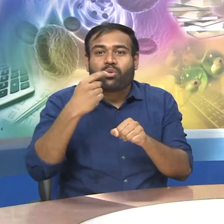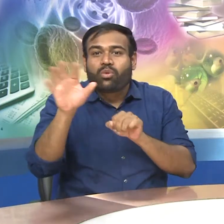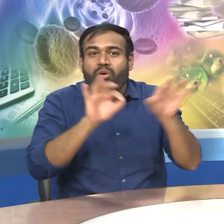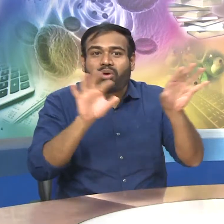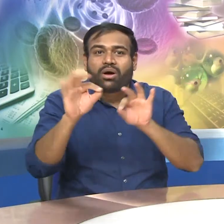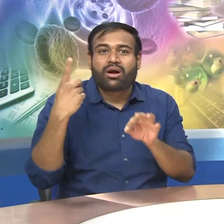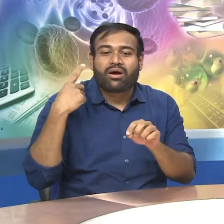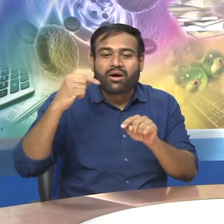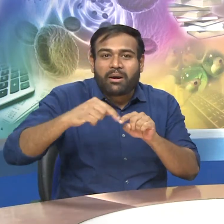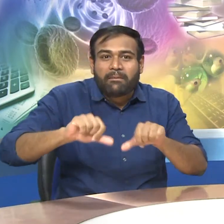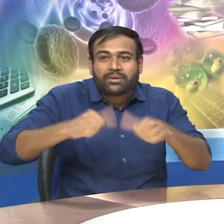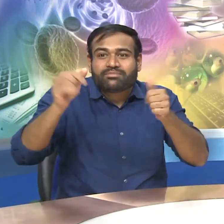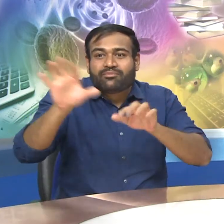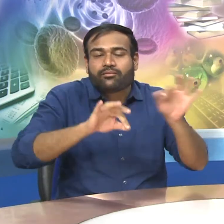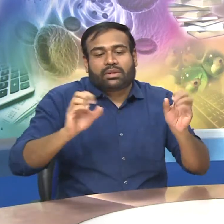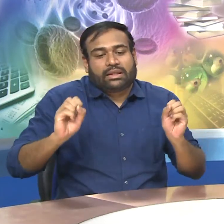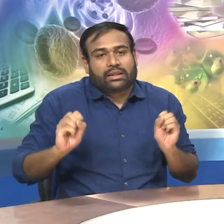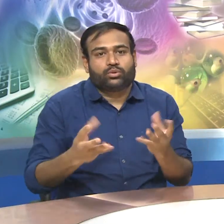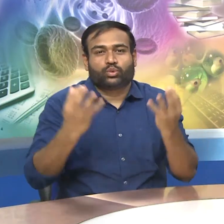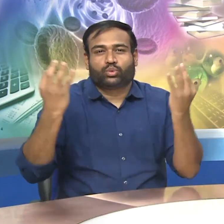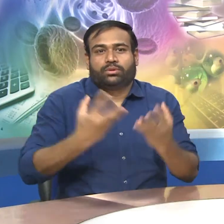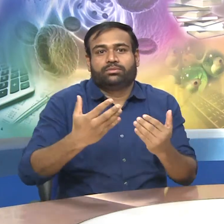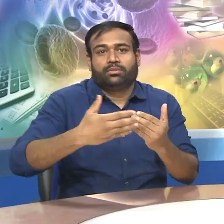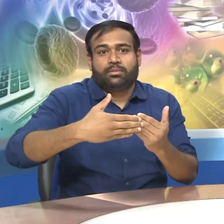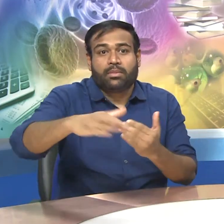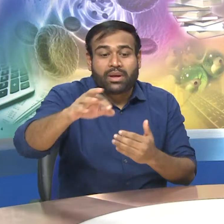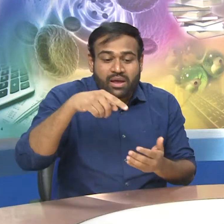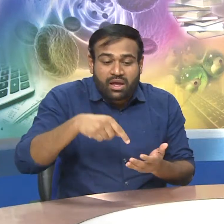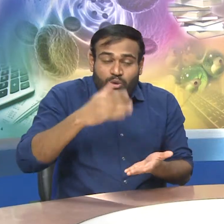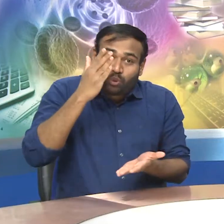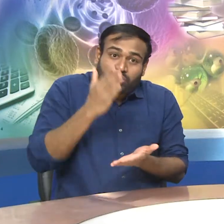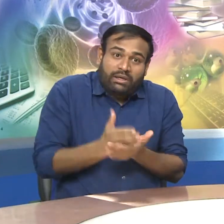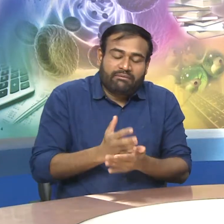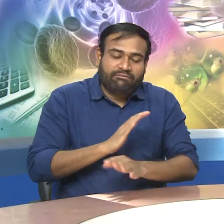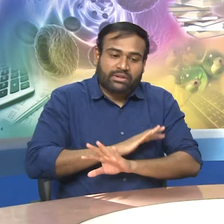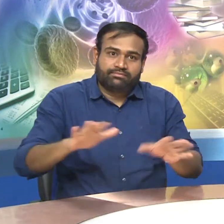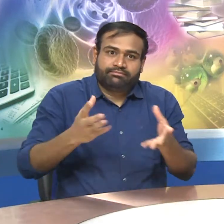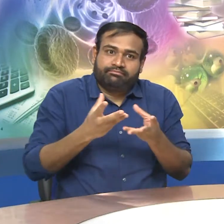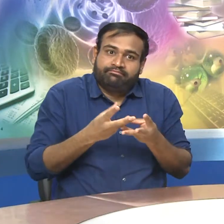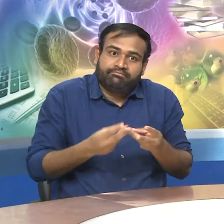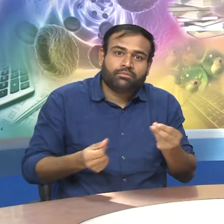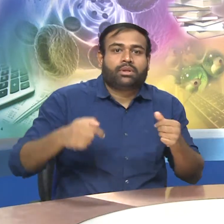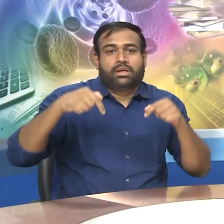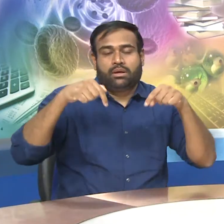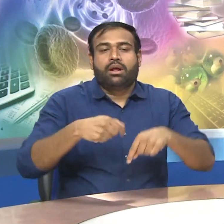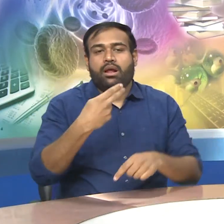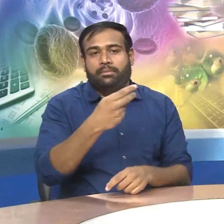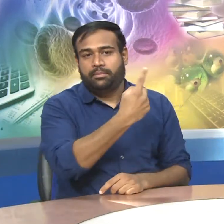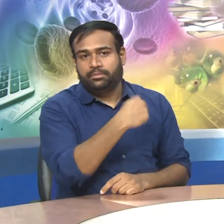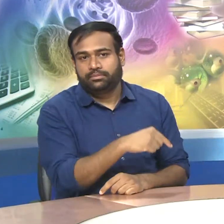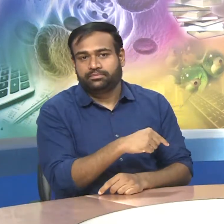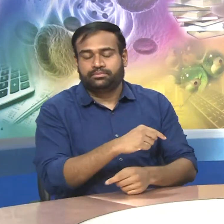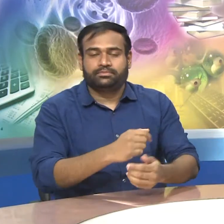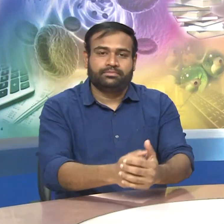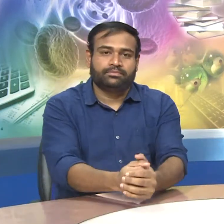पहले असेंबली को ख़त्म कर दिया गया है, ख़त्म कर दिया जाता है तो उसे डिसॉल्व कहा जाता है। ये ऑफिशियल टर्म्स है।